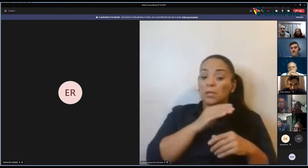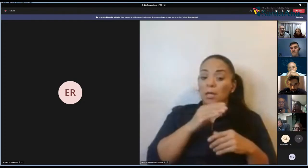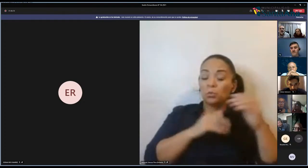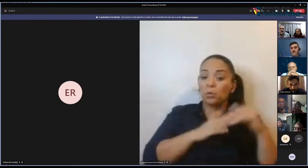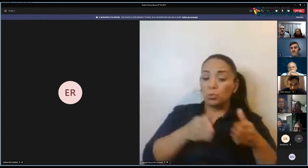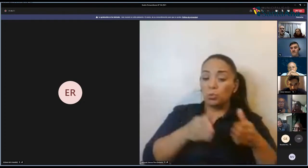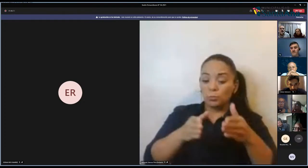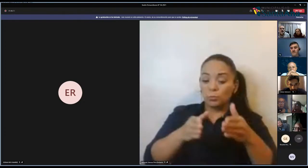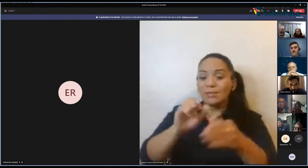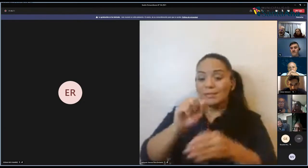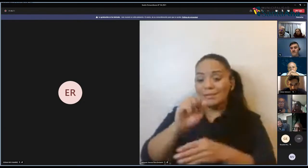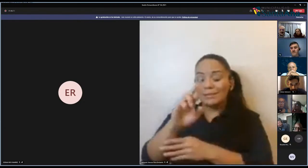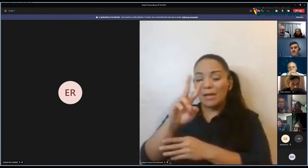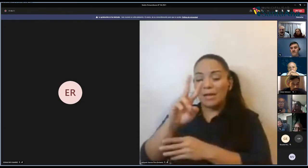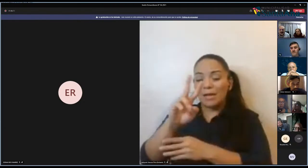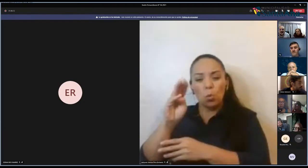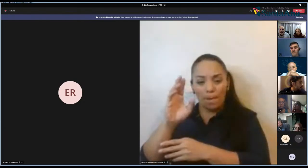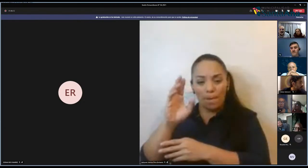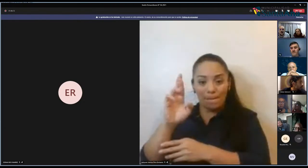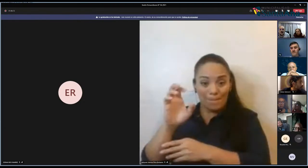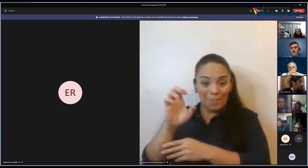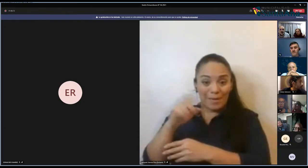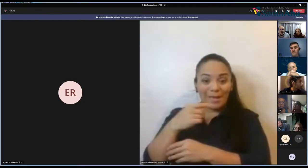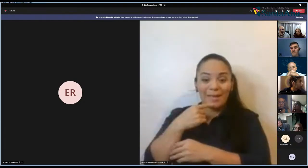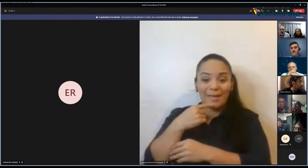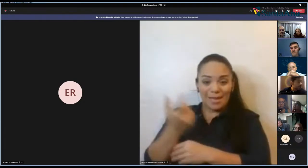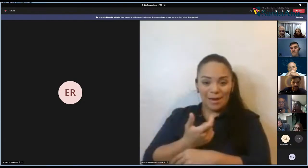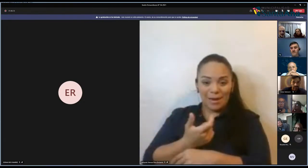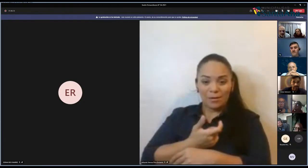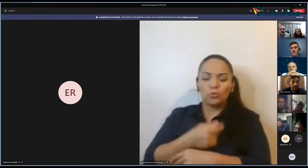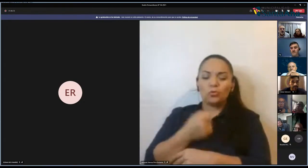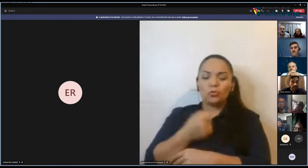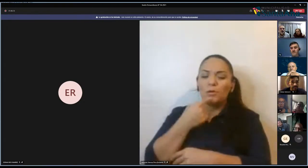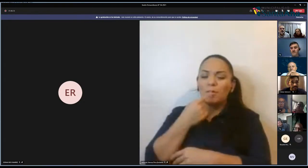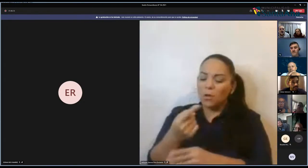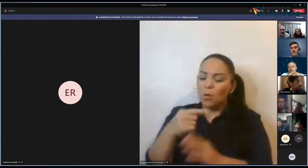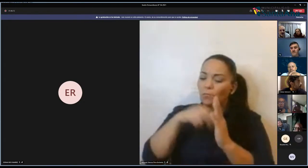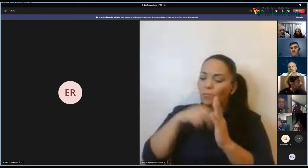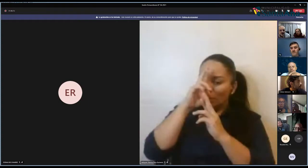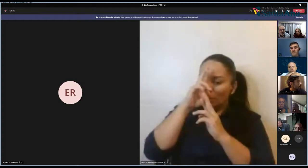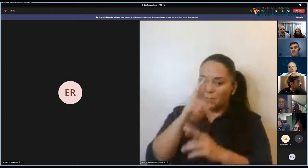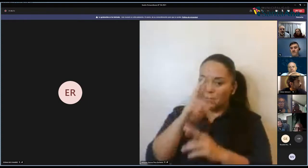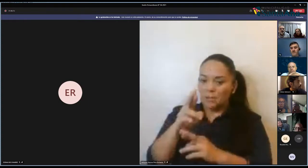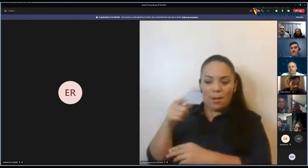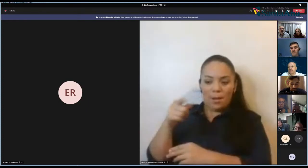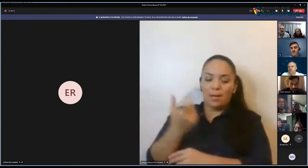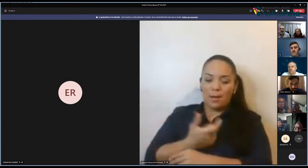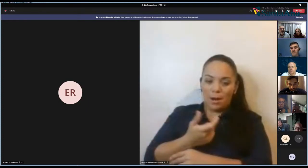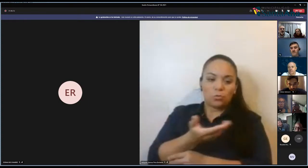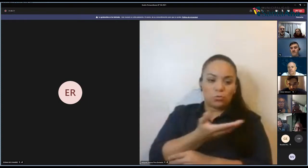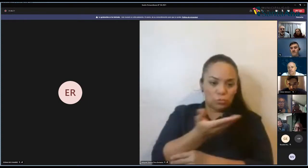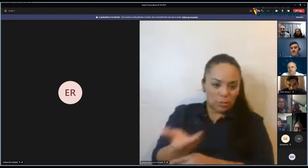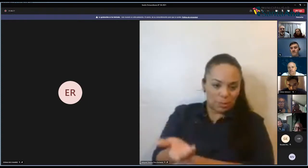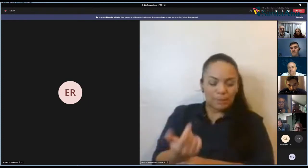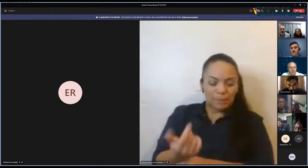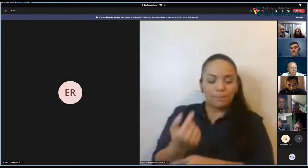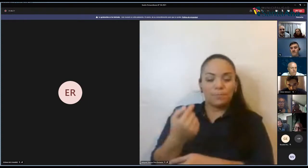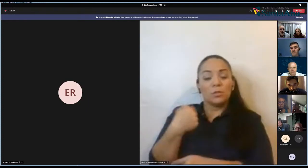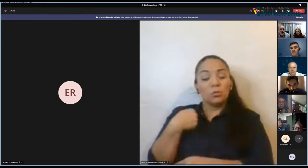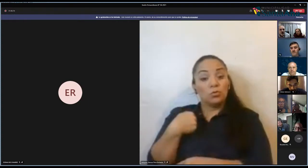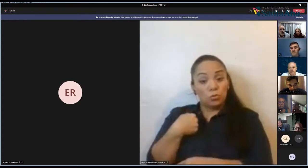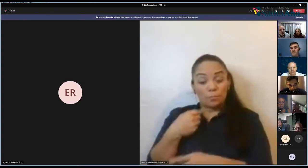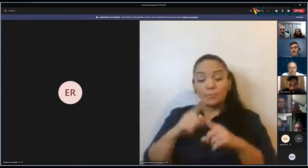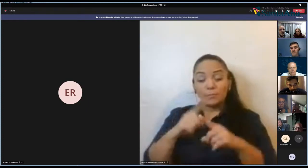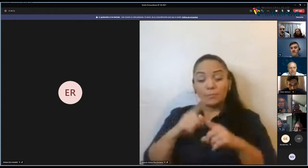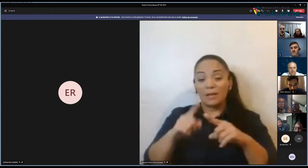citaban gerardo miren lo digo en el profundo respecto para lograr lo de ustedes yo en las diferentes